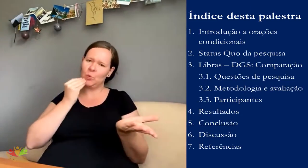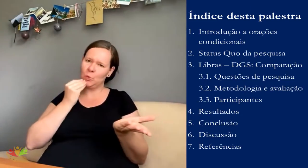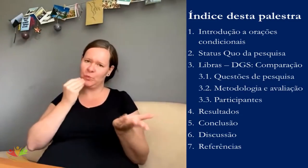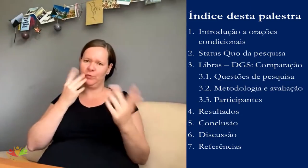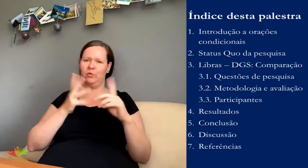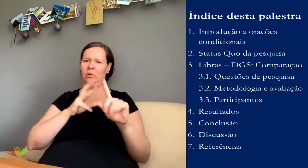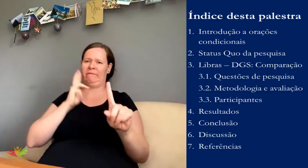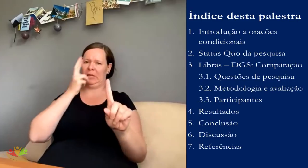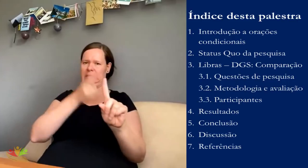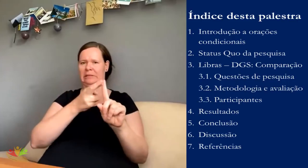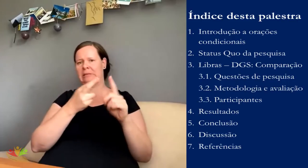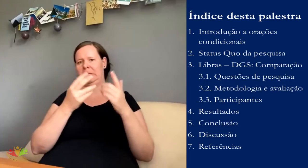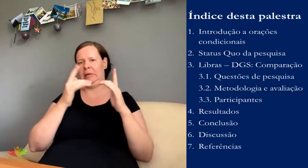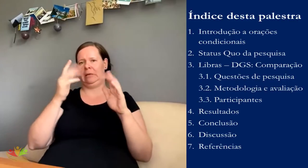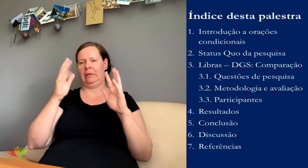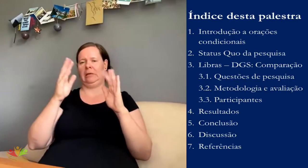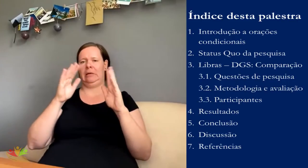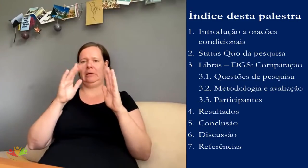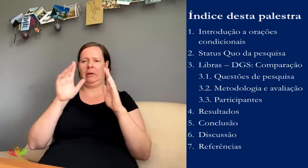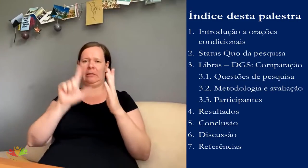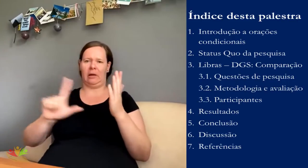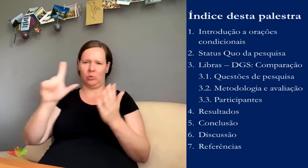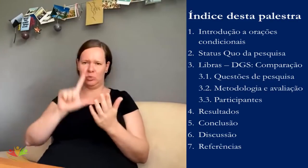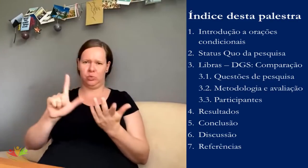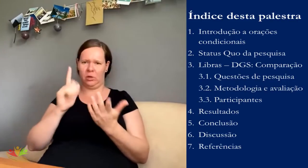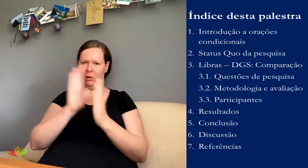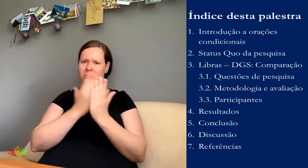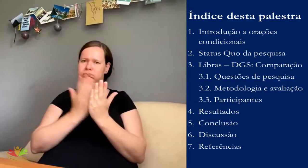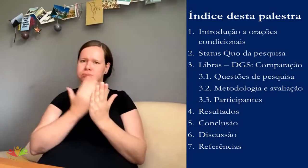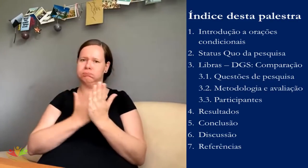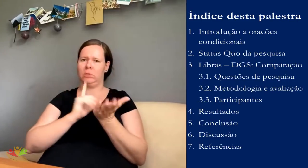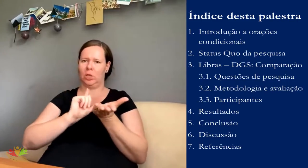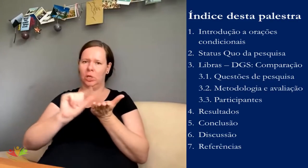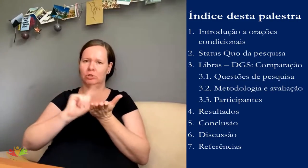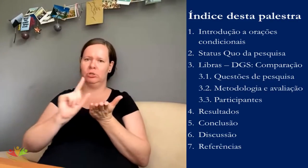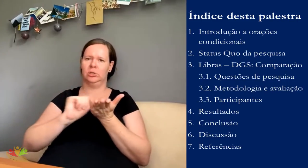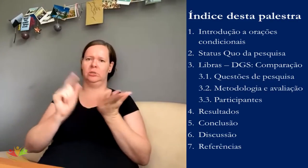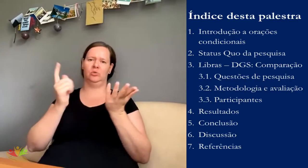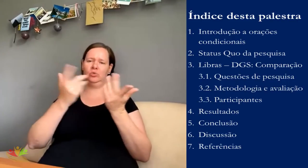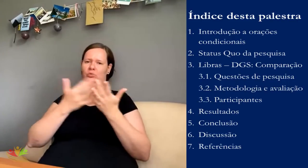e pensar em trabalhos futuros, inclusive e propor trabalhos comigo.